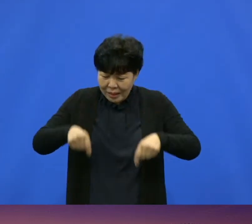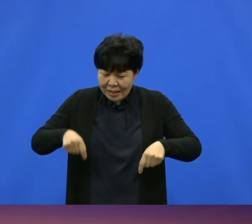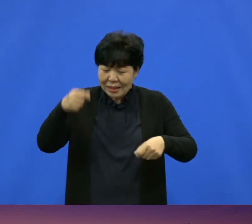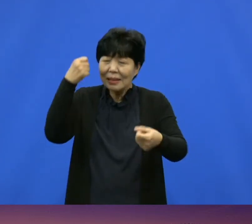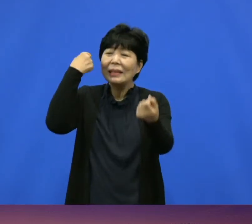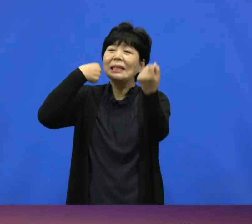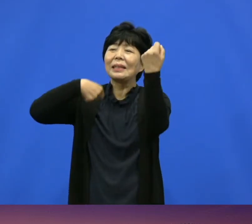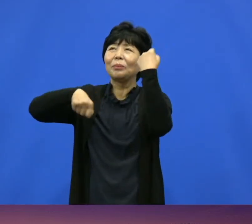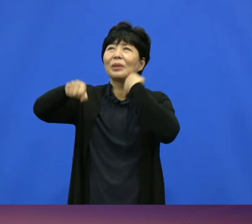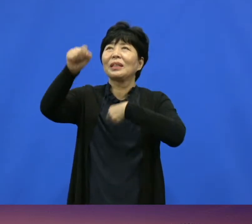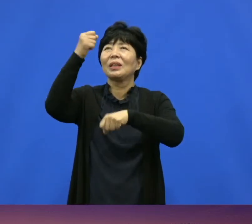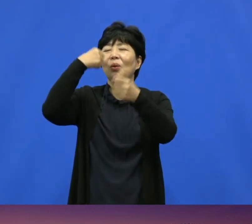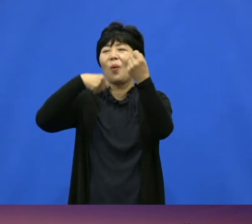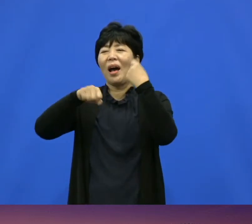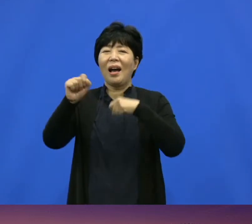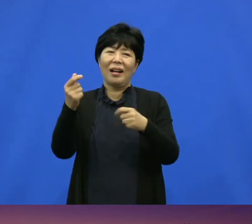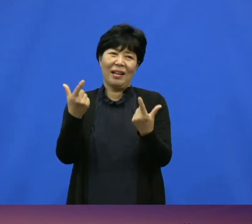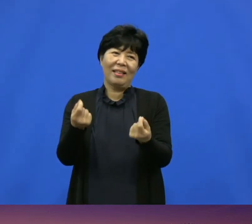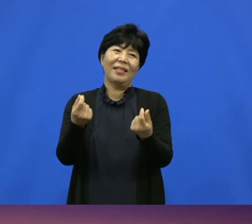짐승 같다.